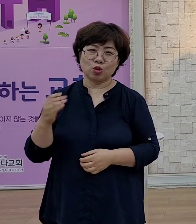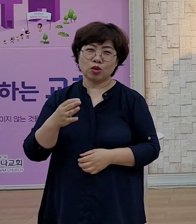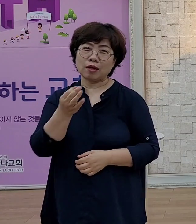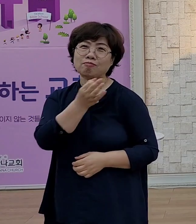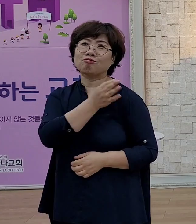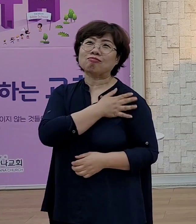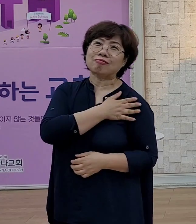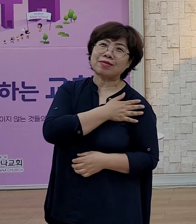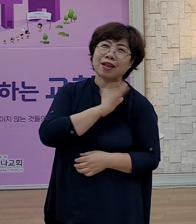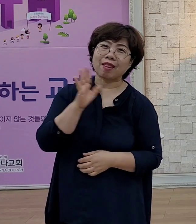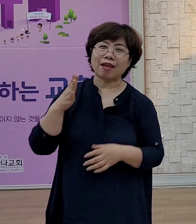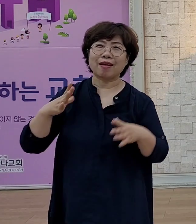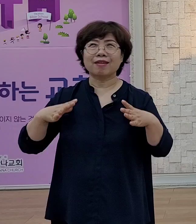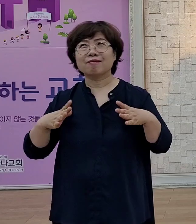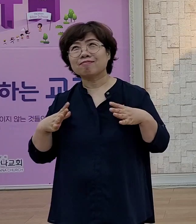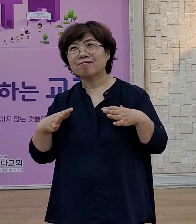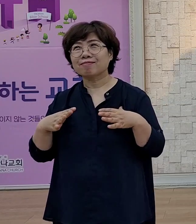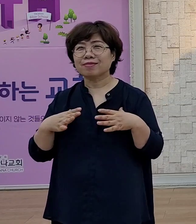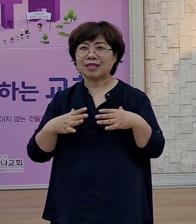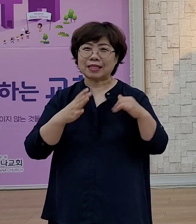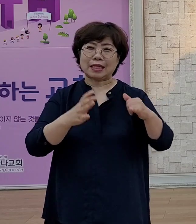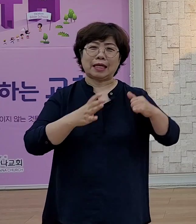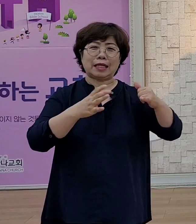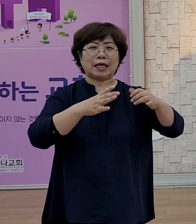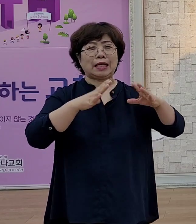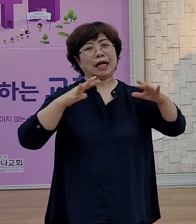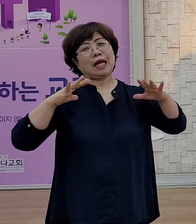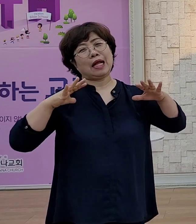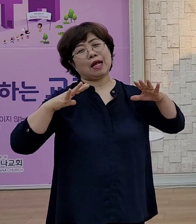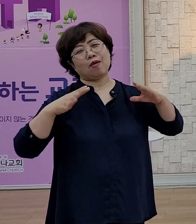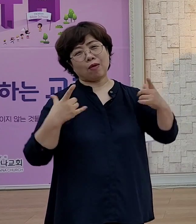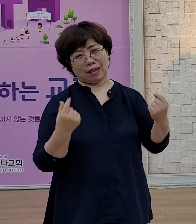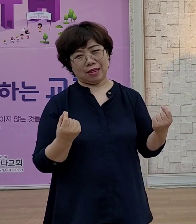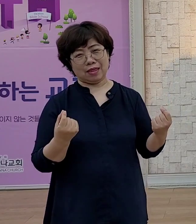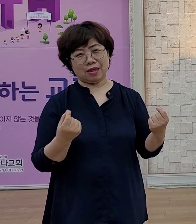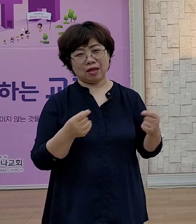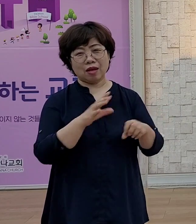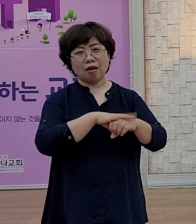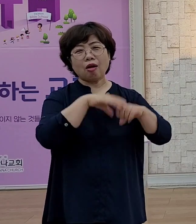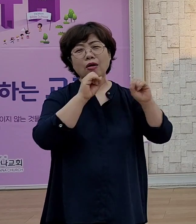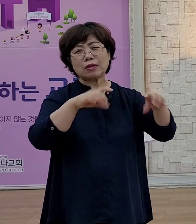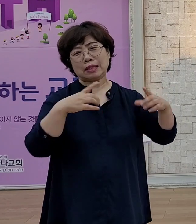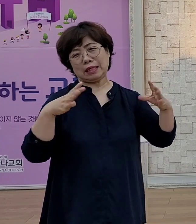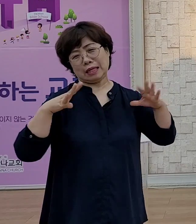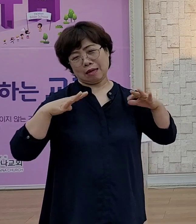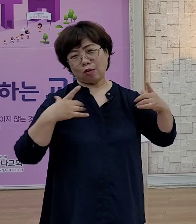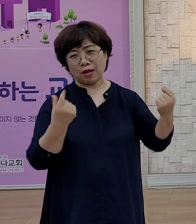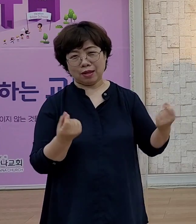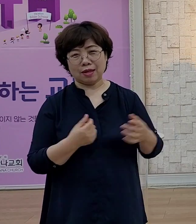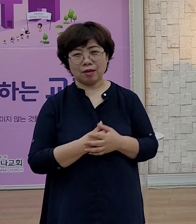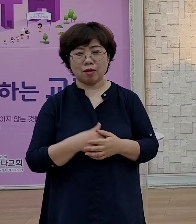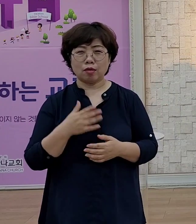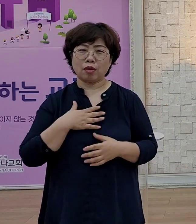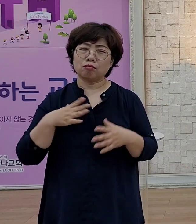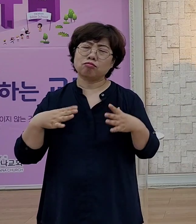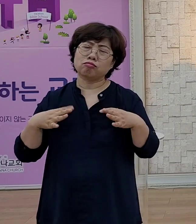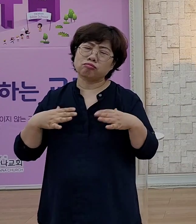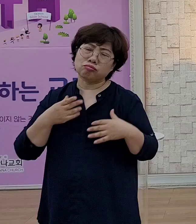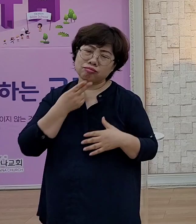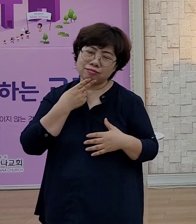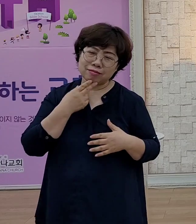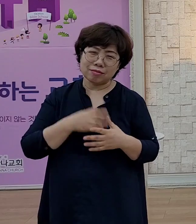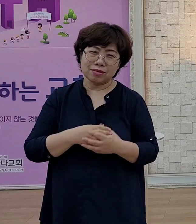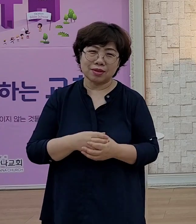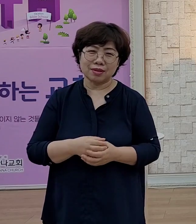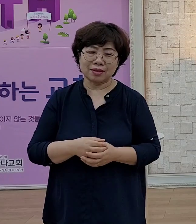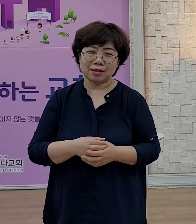것을 자랑하고, 이게 여러분 이생의 자랑. 이런 것들이 허탄한 자랑입니다. 나는 이런 자랑할 게 없어요.